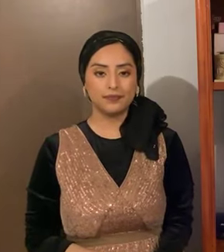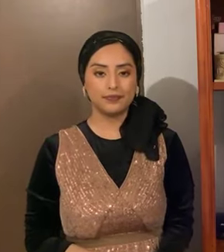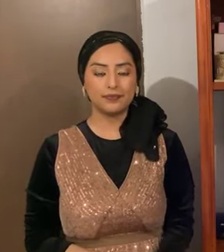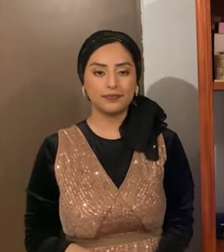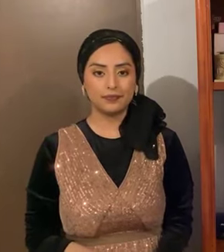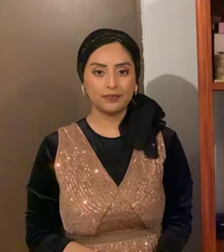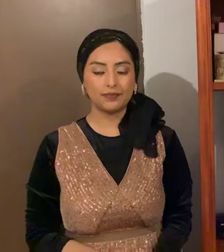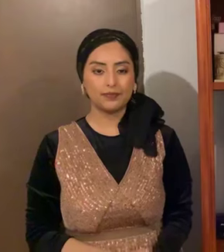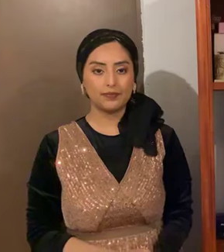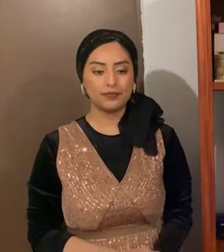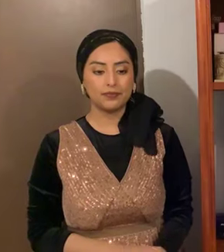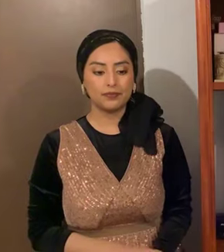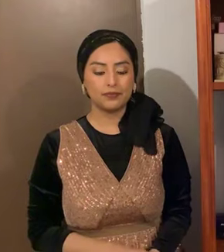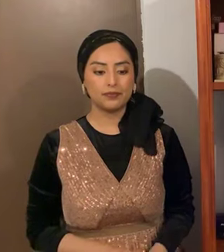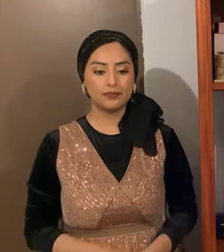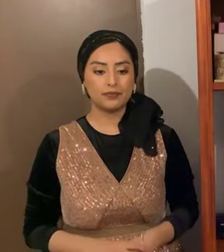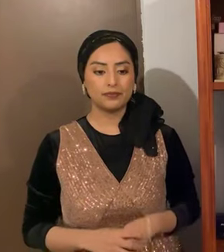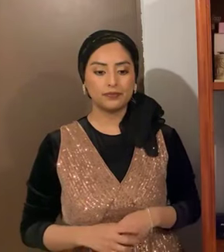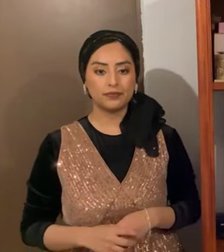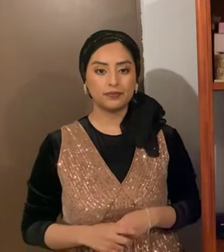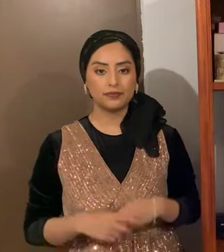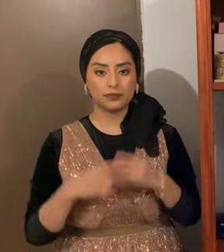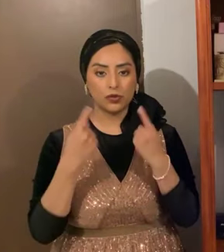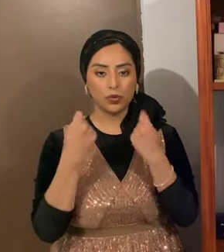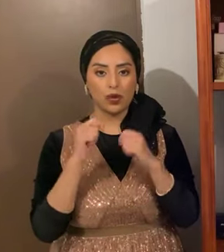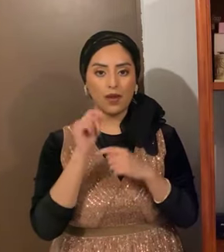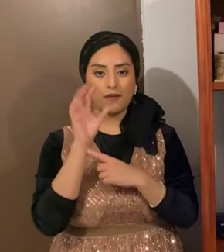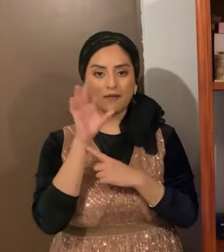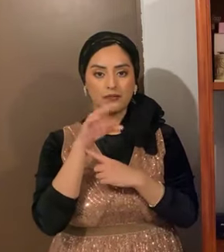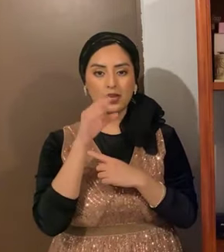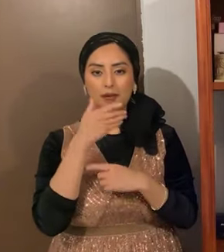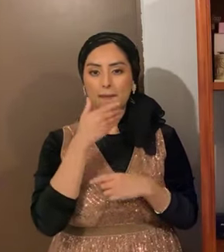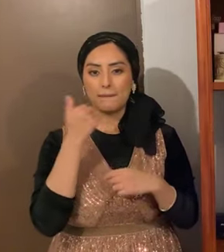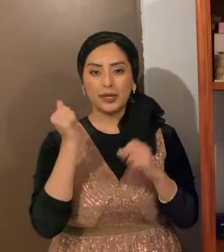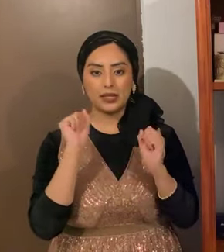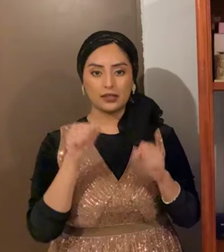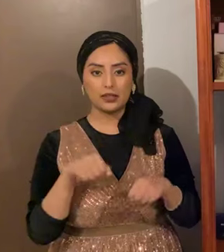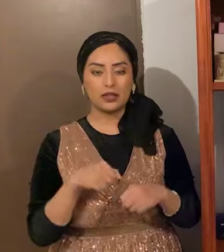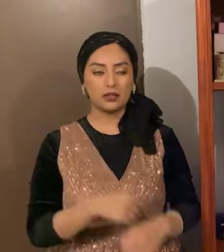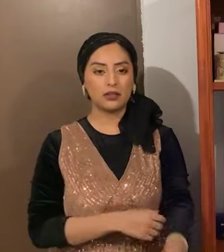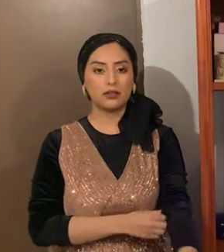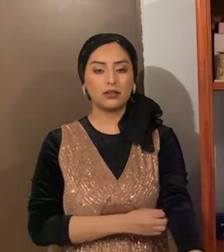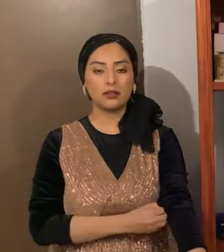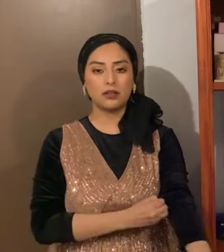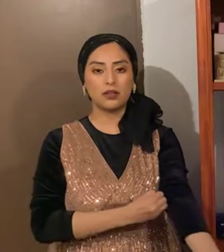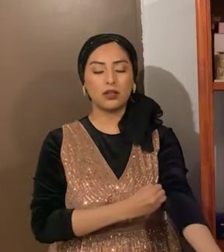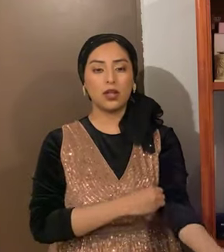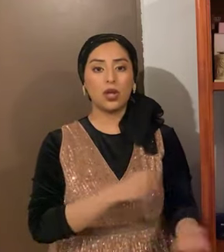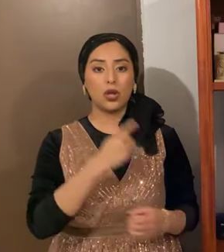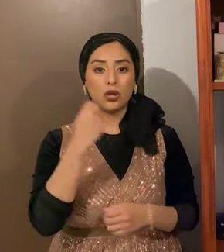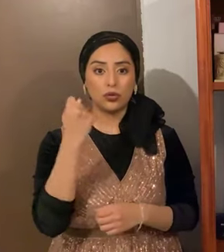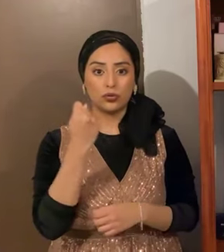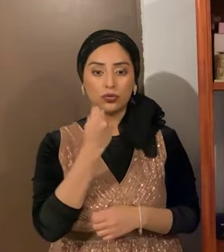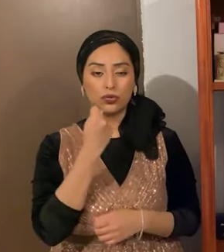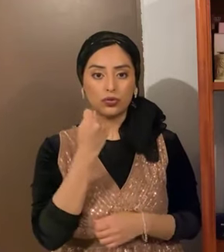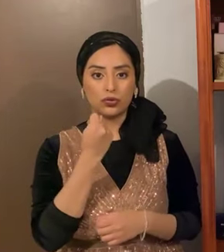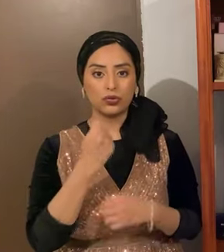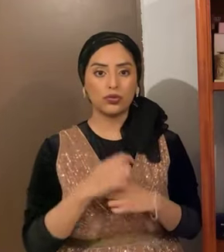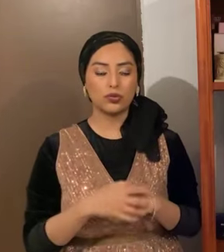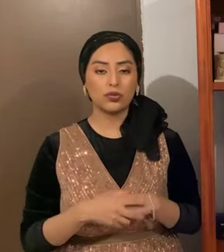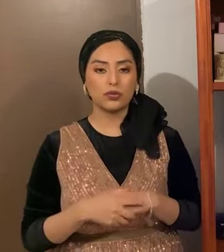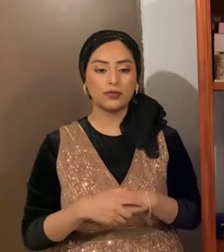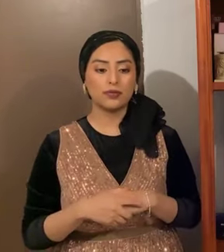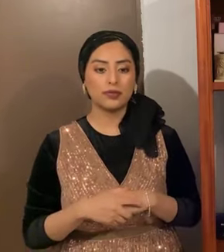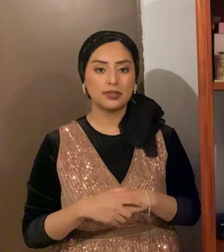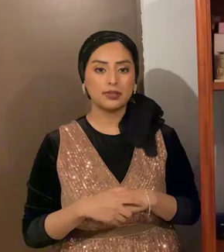Y vamos a tratar de transmitirlo lo mejor posible. Recuerden, el martes vamos a volverlo a